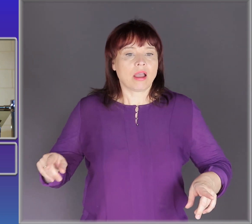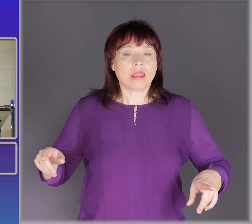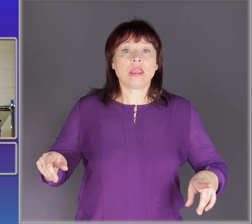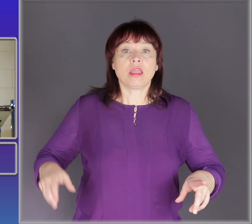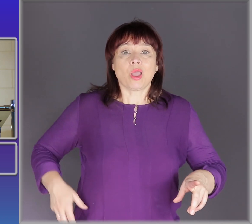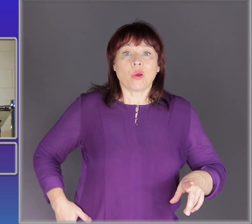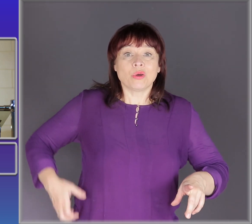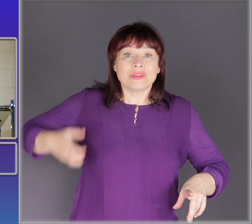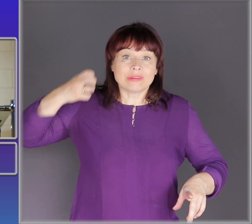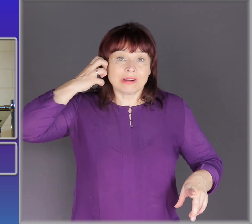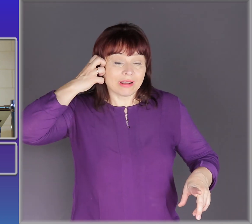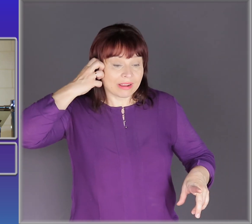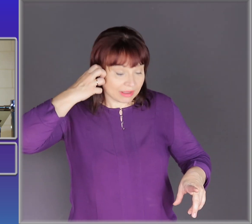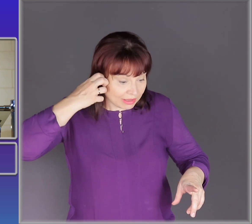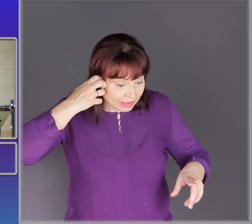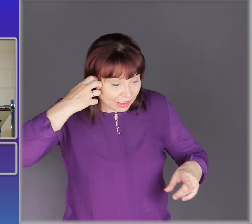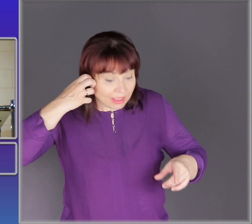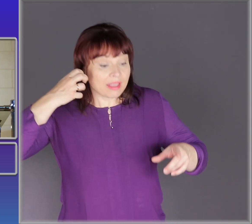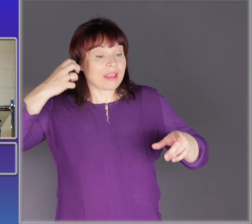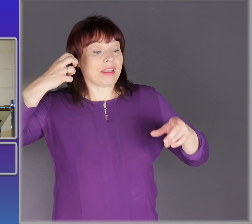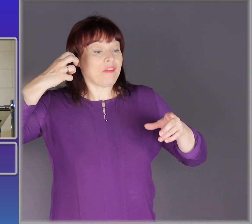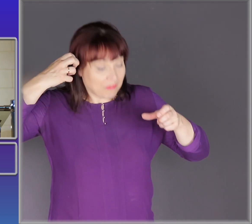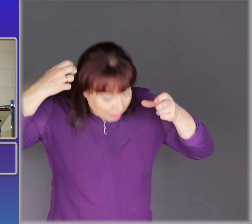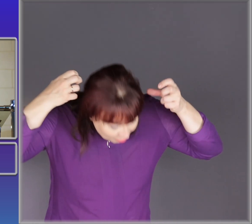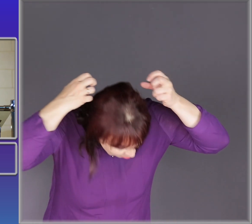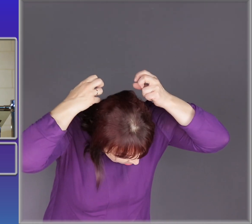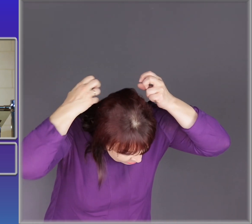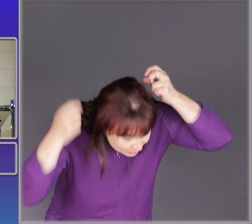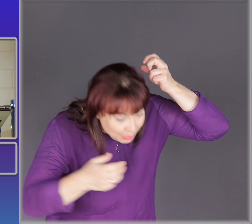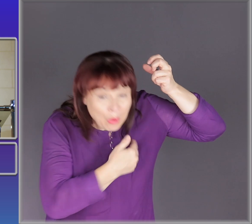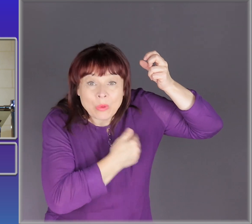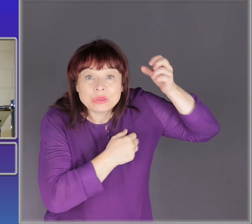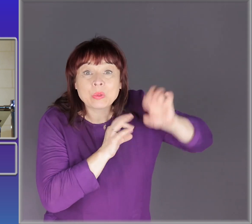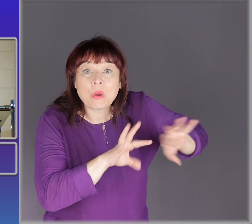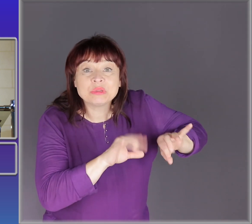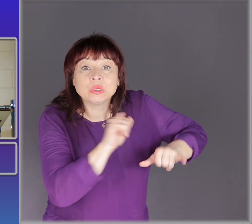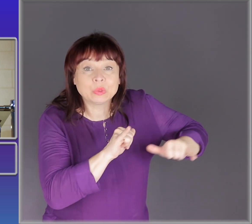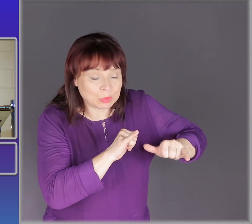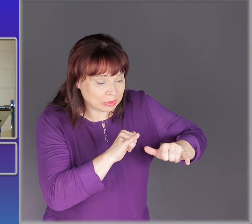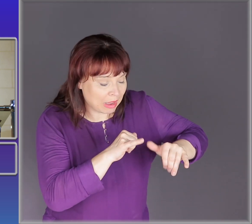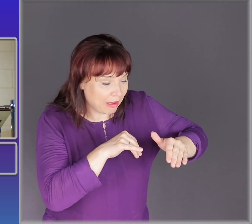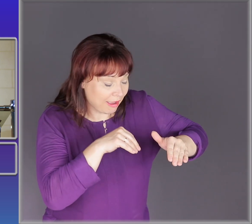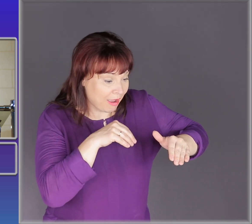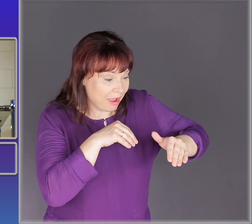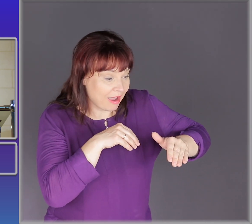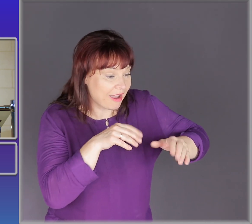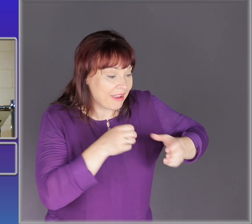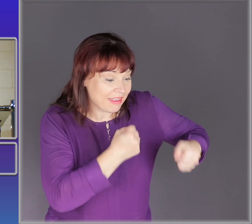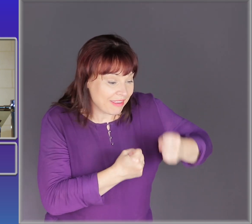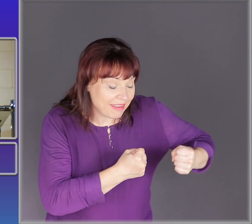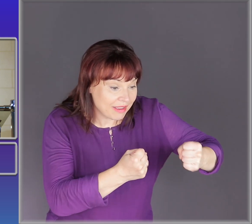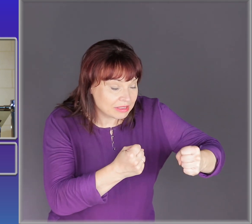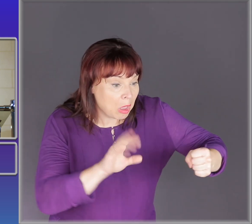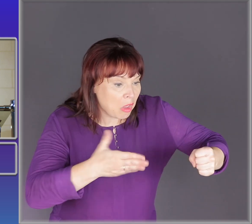звонить а он держит руки телефон и засовывает голову в машину чтобы начать объяснять куда ехать и в этот момент звонить